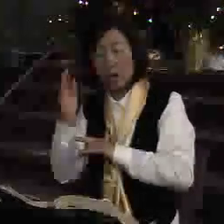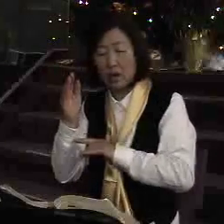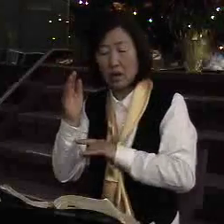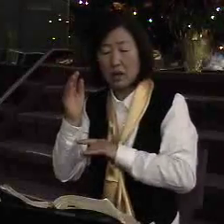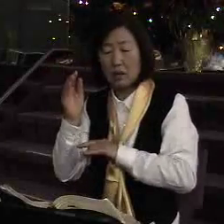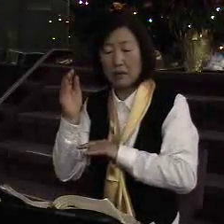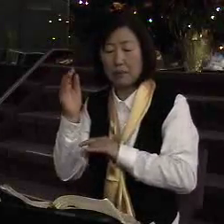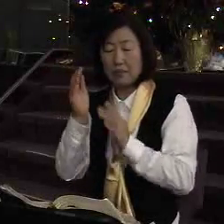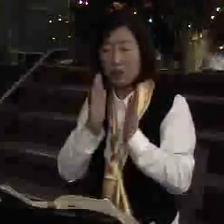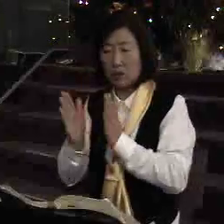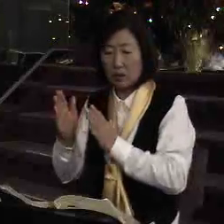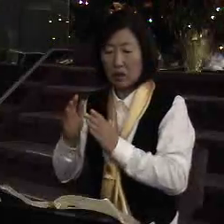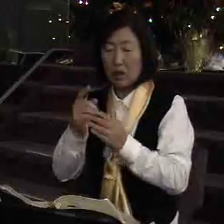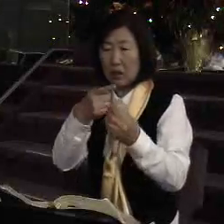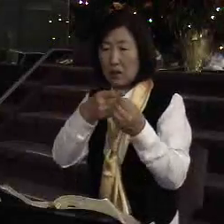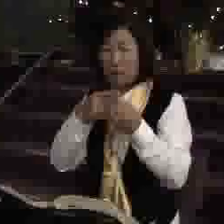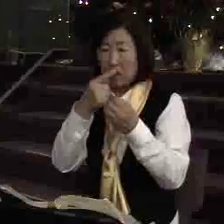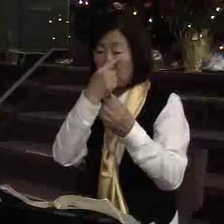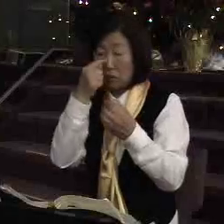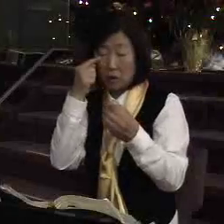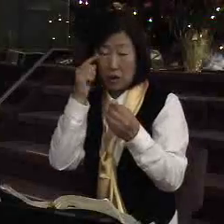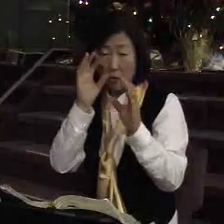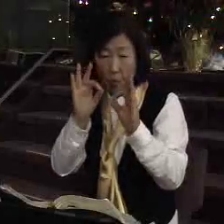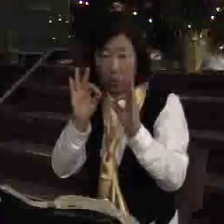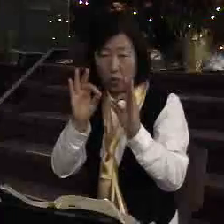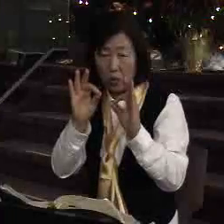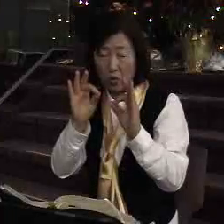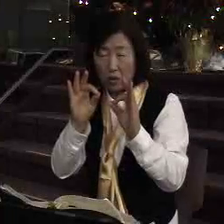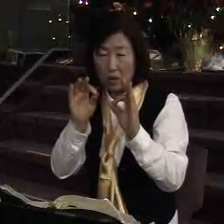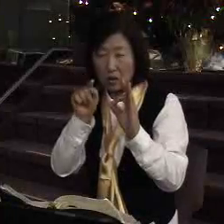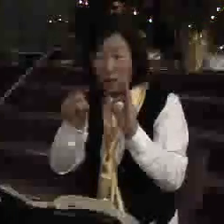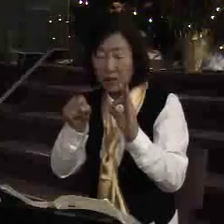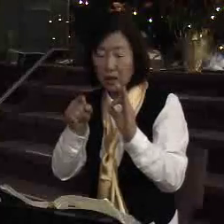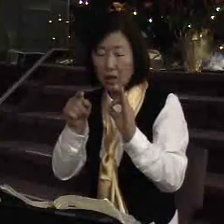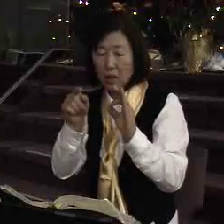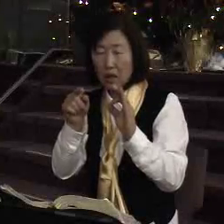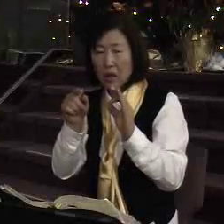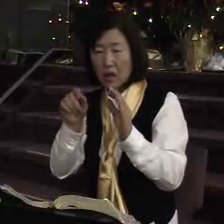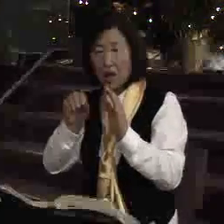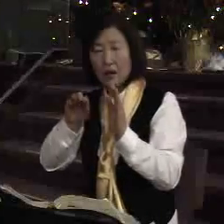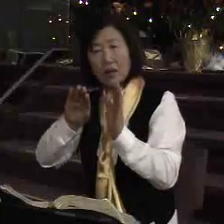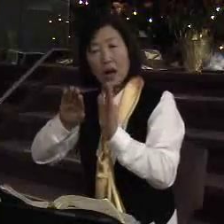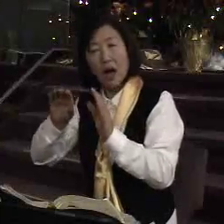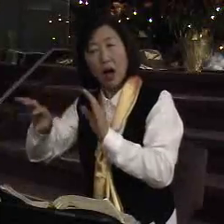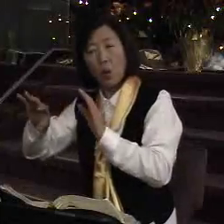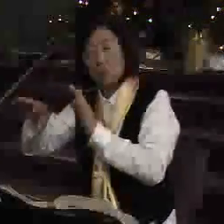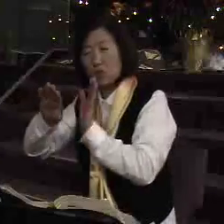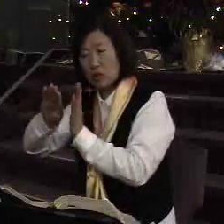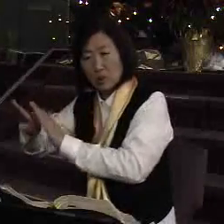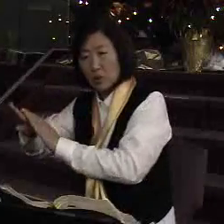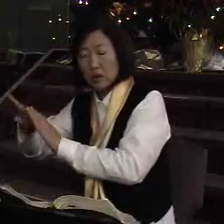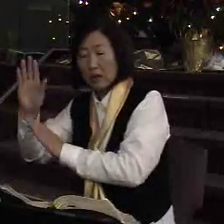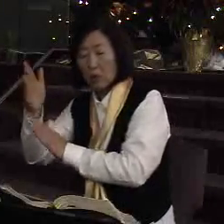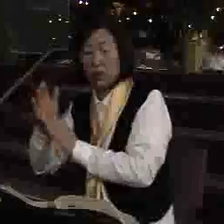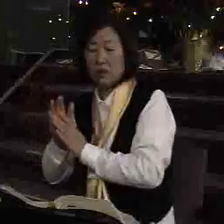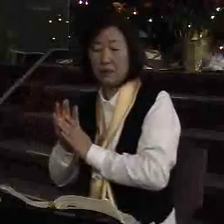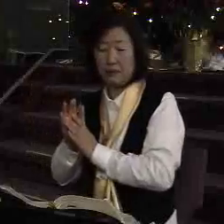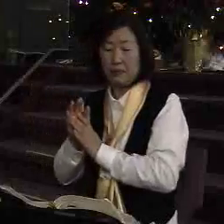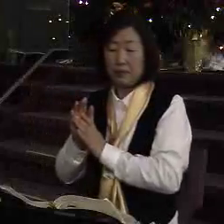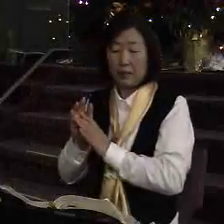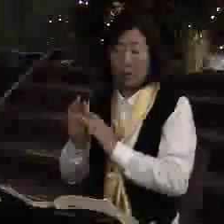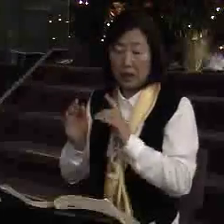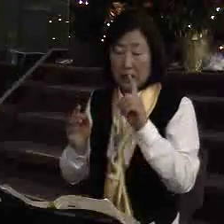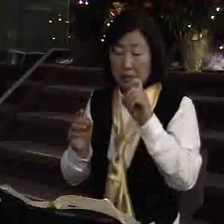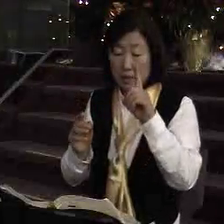해줍니다. 첫째로 눈에 보이는 것에 치우쳤기 때문입니다. 눈에 보이는 것에 치우쳤기 때문이에요. 12절 앞부분을